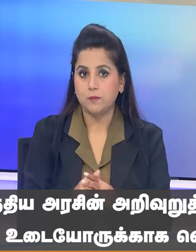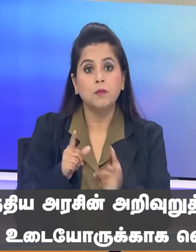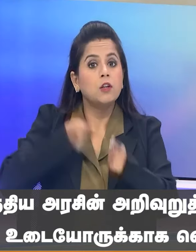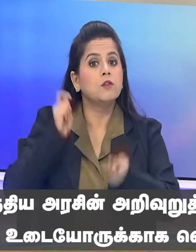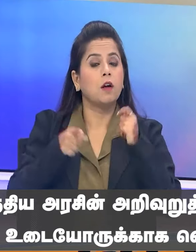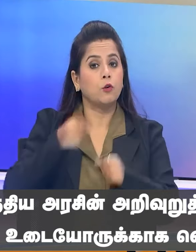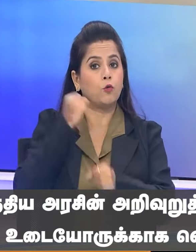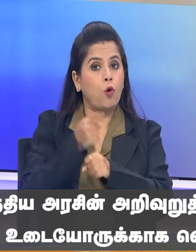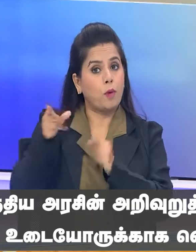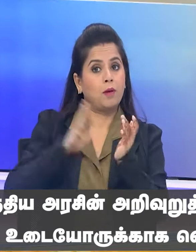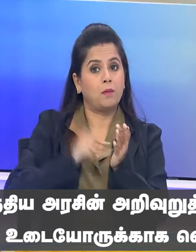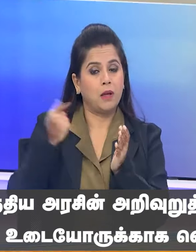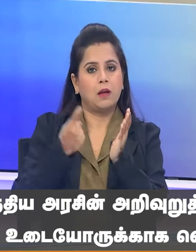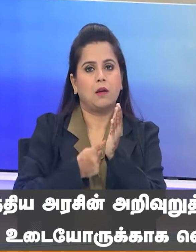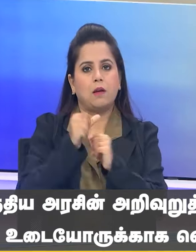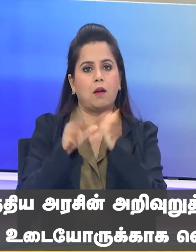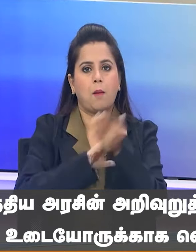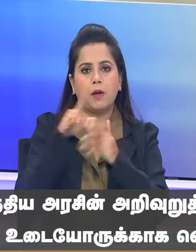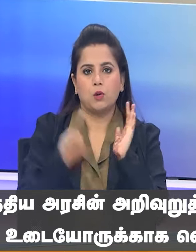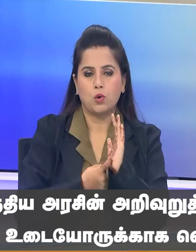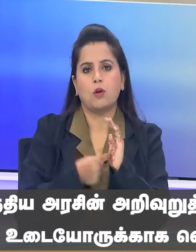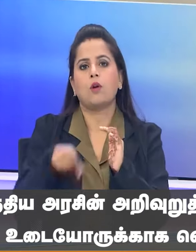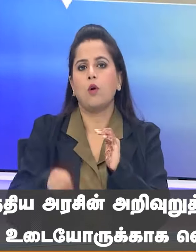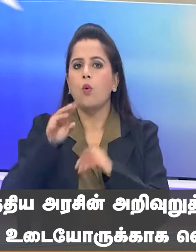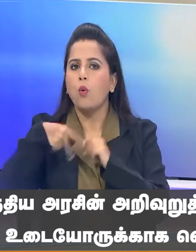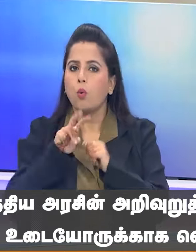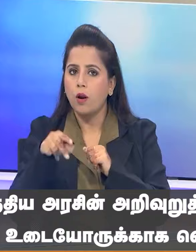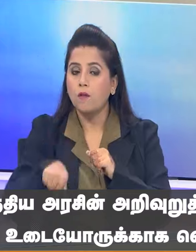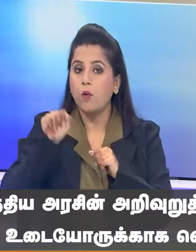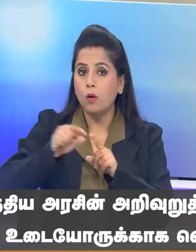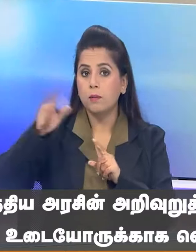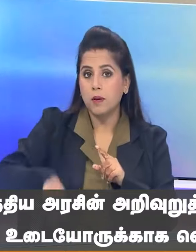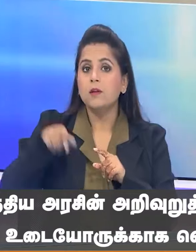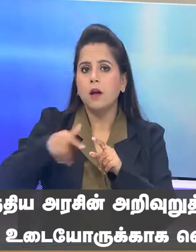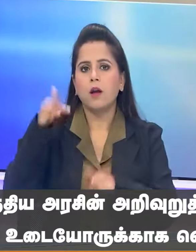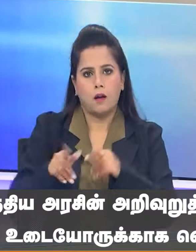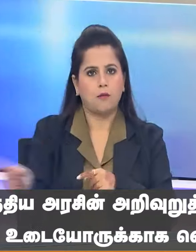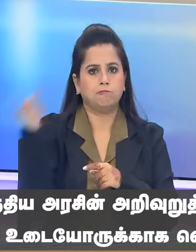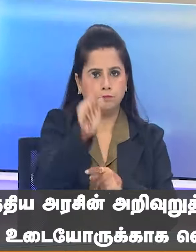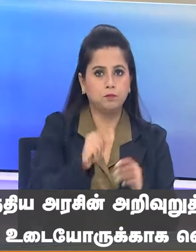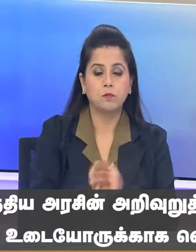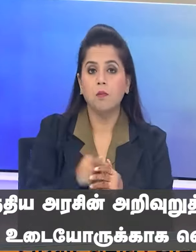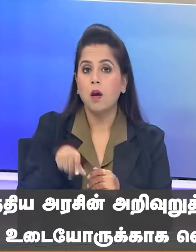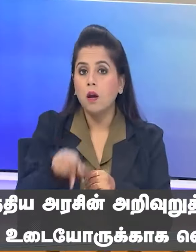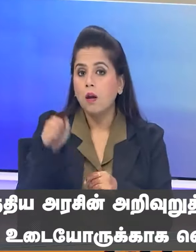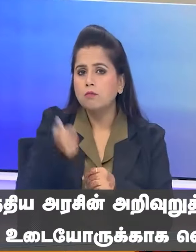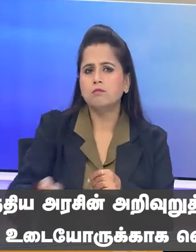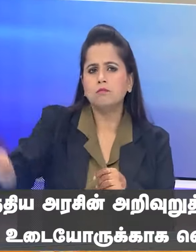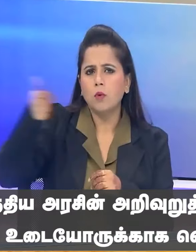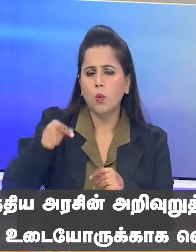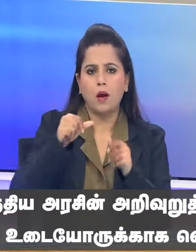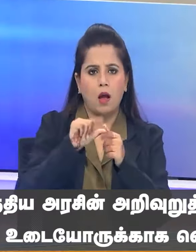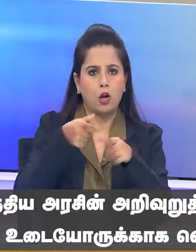झारखंड सरकार में मंत्री रामेश्वर राम लोहर दगा विधानसभा सीट से चुनाव लड़ेंगे जबकि पार्टी के वरिष्ठ नेता